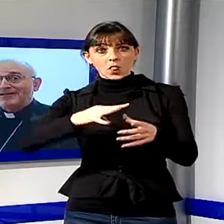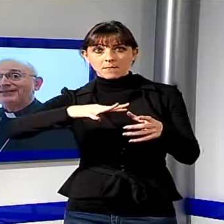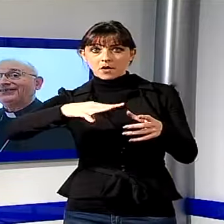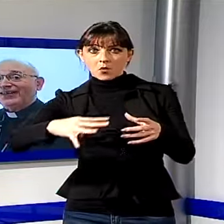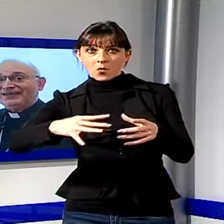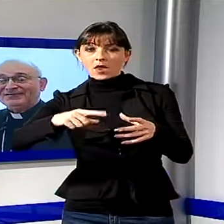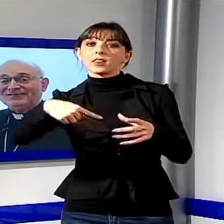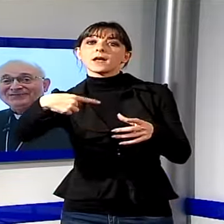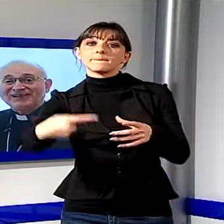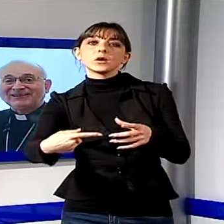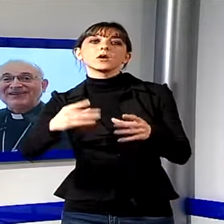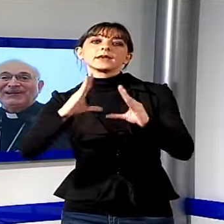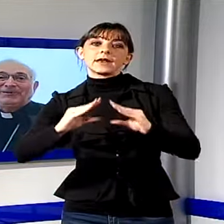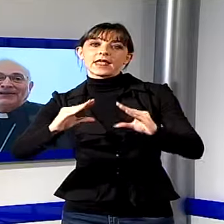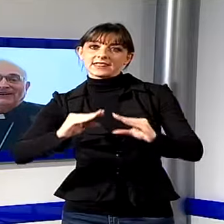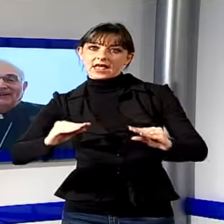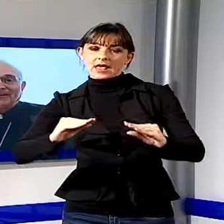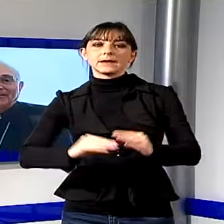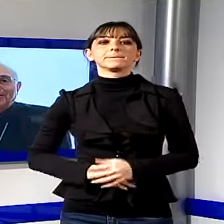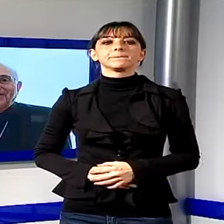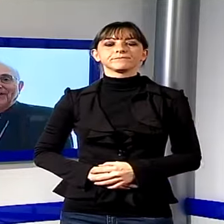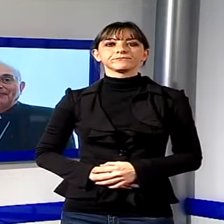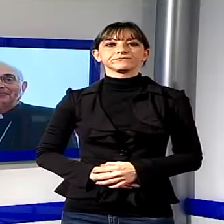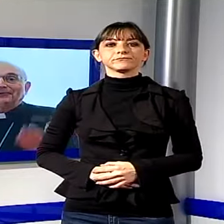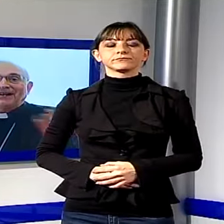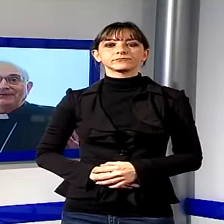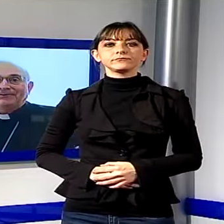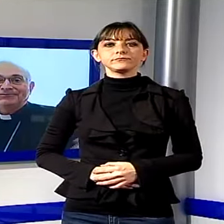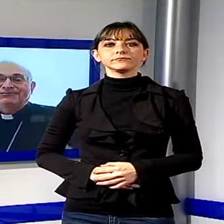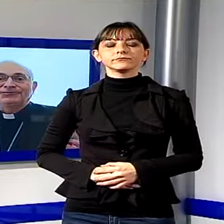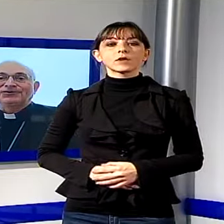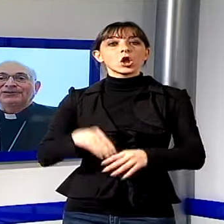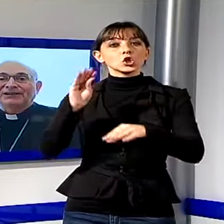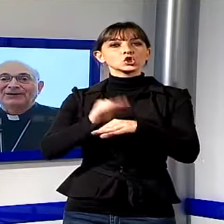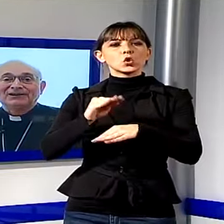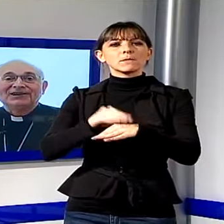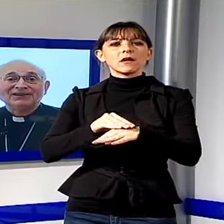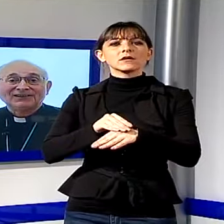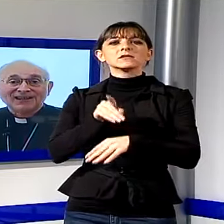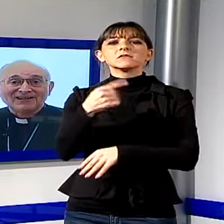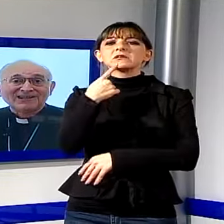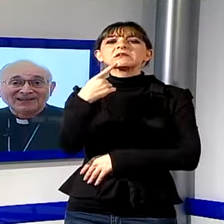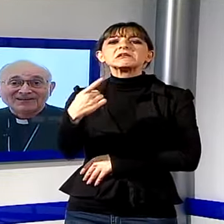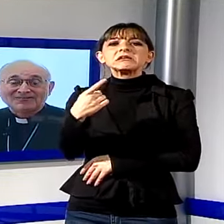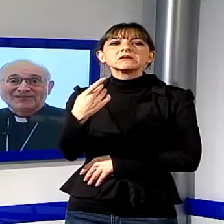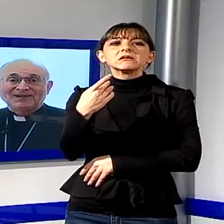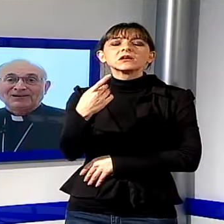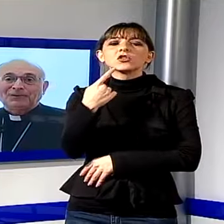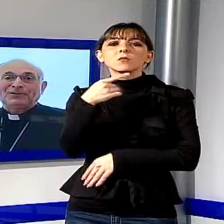Chi sei? Vedete, è la domanda che nella vita quotidiana poniamo. Uno ci suona la porta, chi sei? Chi è? Oppure,